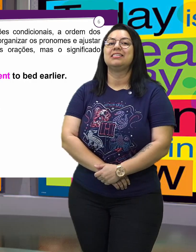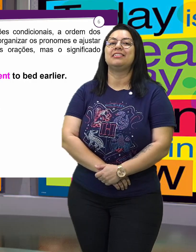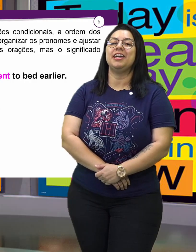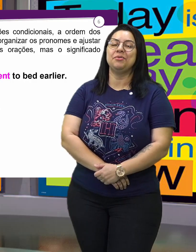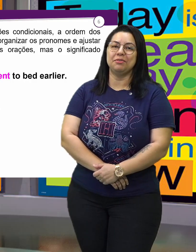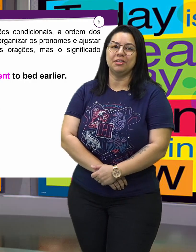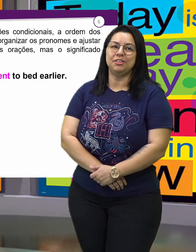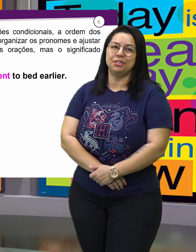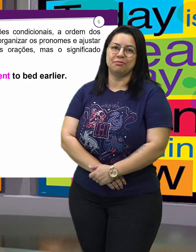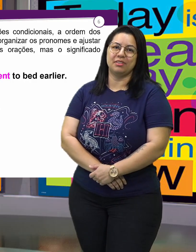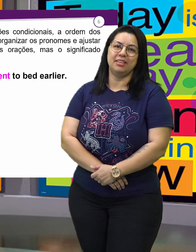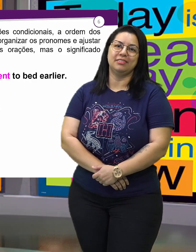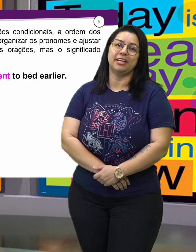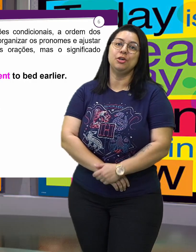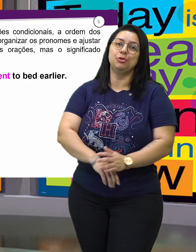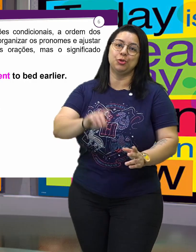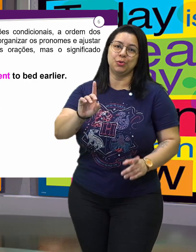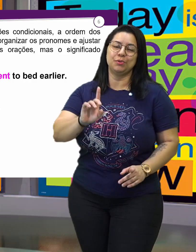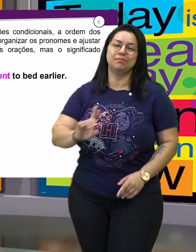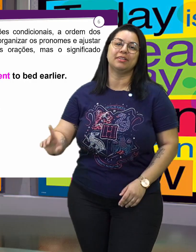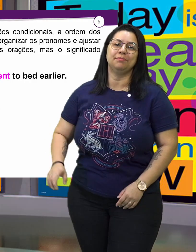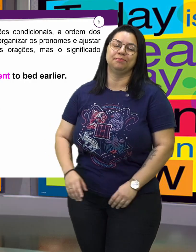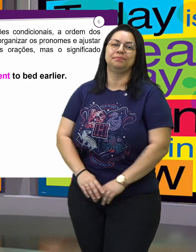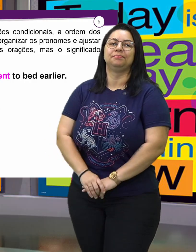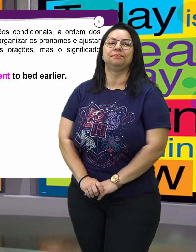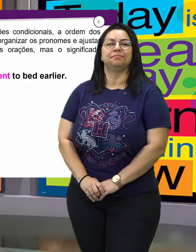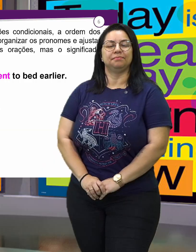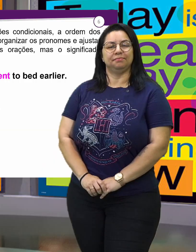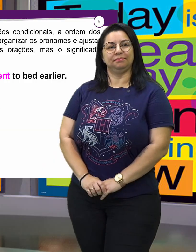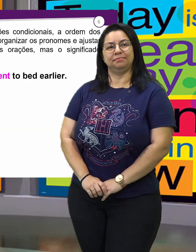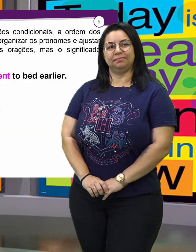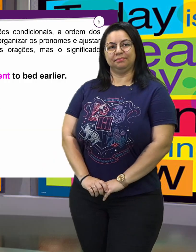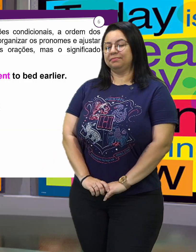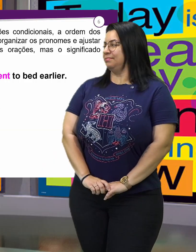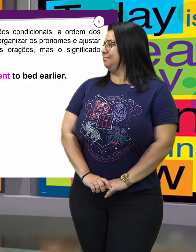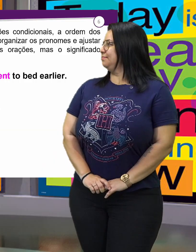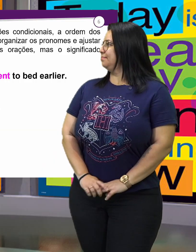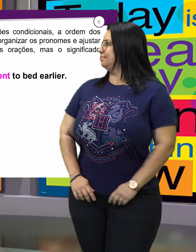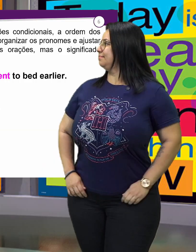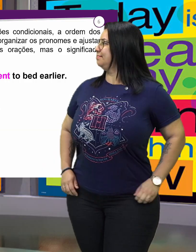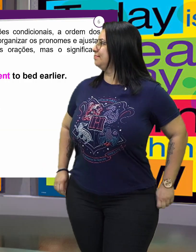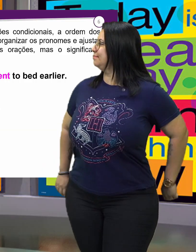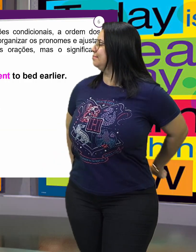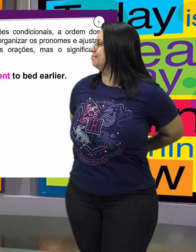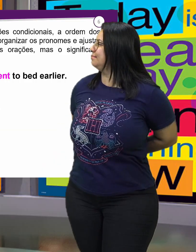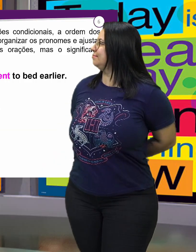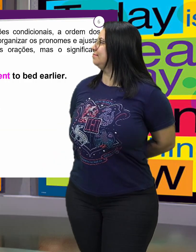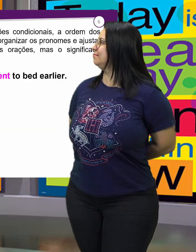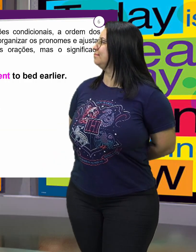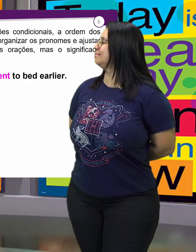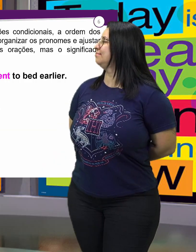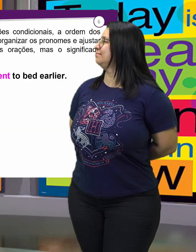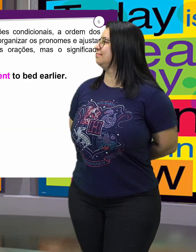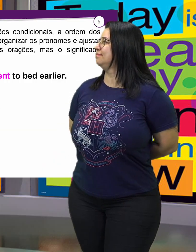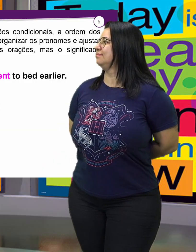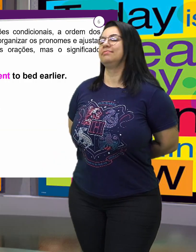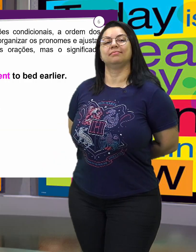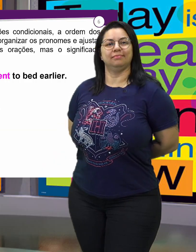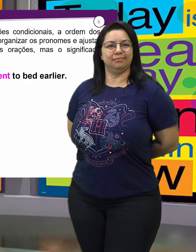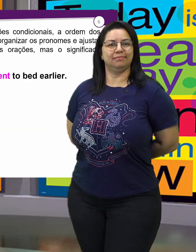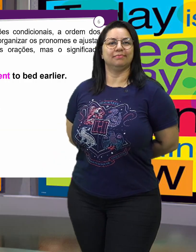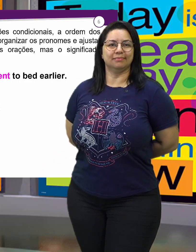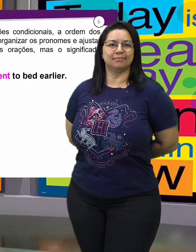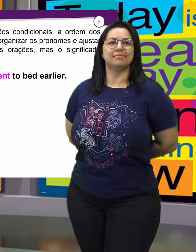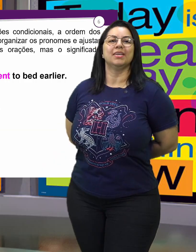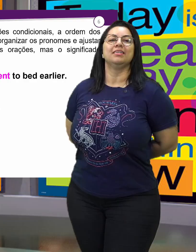né? Sem o infinitivo dele, sem o to. Tá. Perceba que eu estou usando vários pronomes pessoais aqui e eu não tenho mudança,